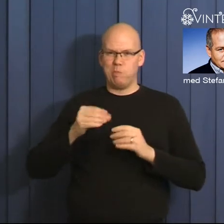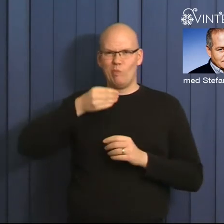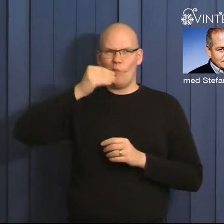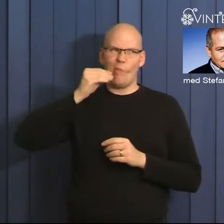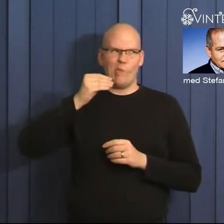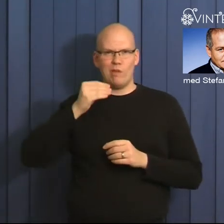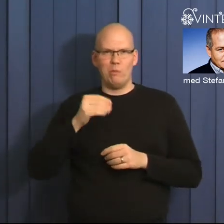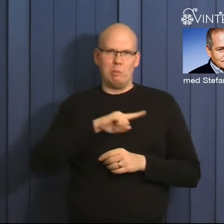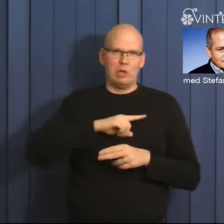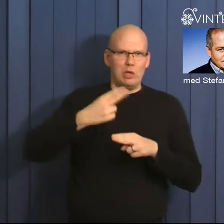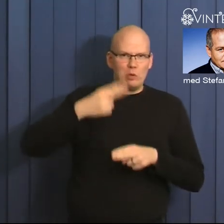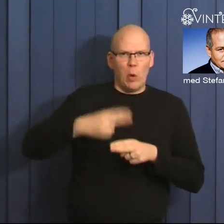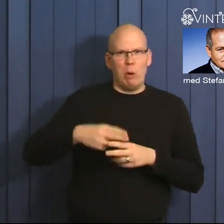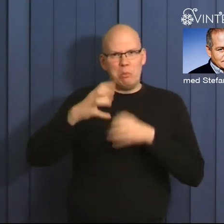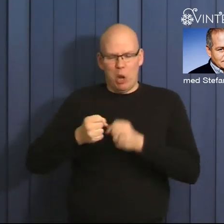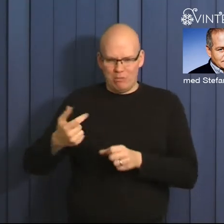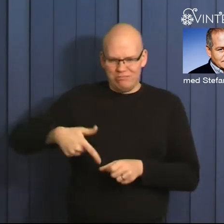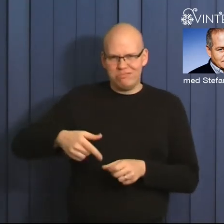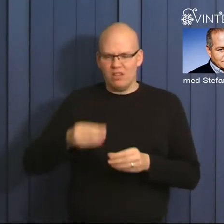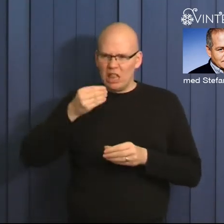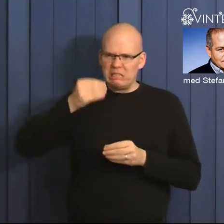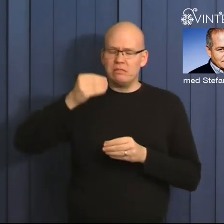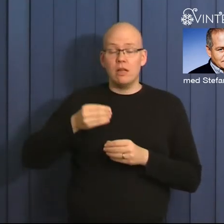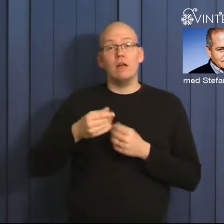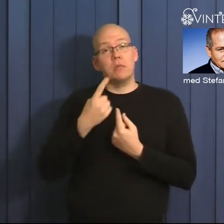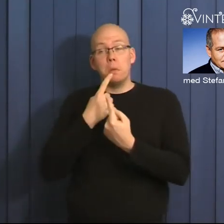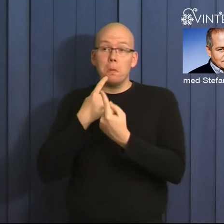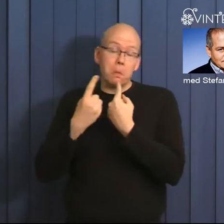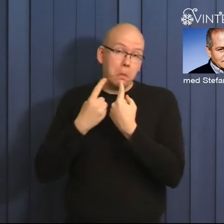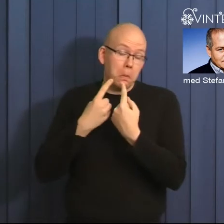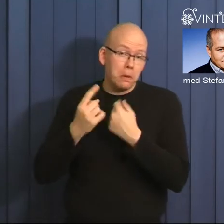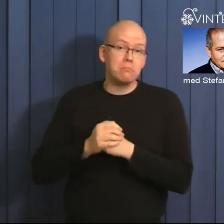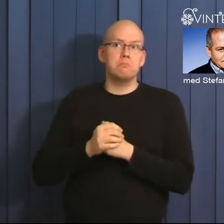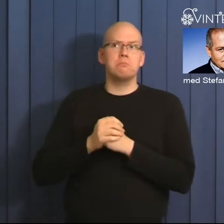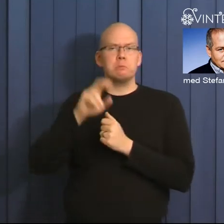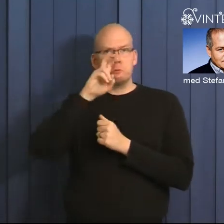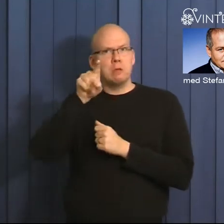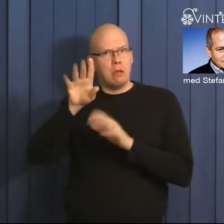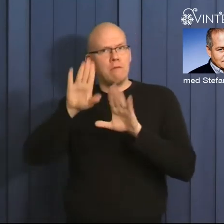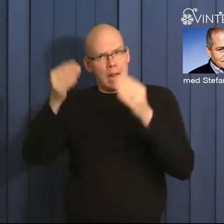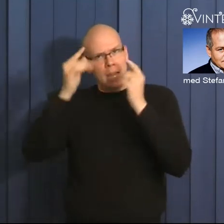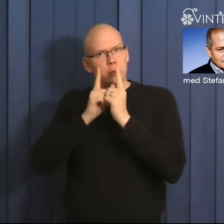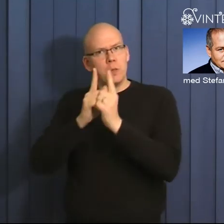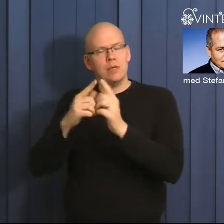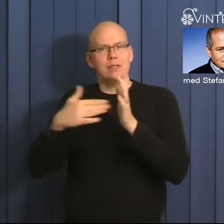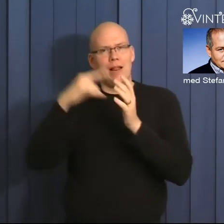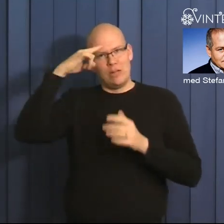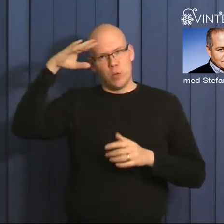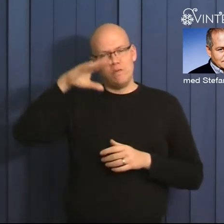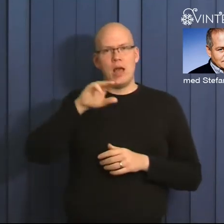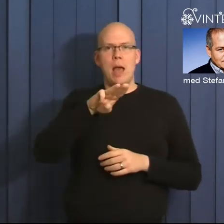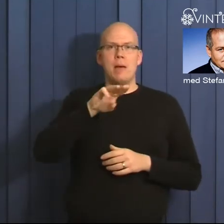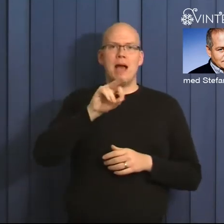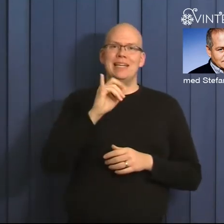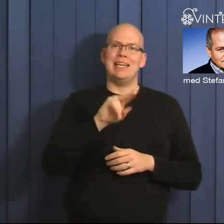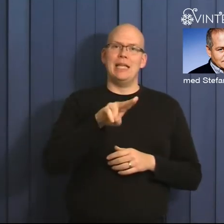samtalade en stund det visade sig att jeh Oda en gång i tiden hade varit lärjunge till filosofen Martin bober när vi skulle